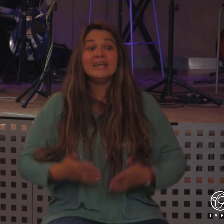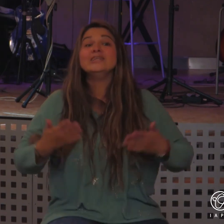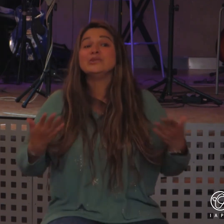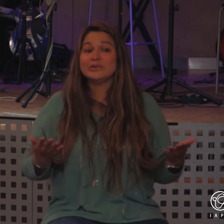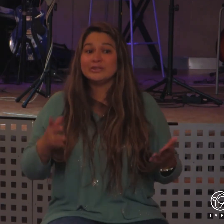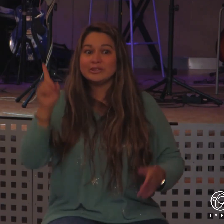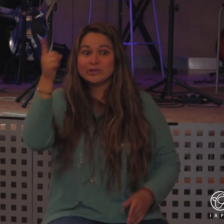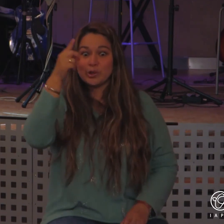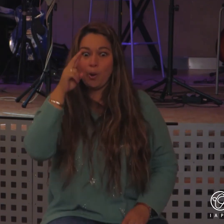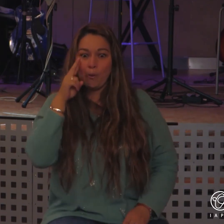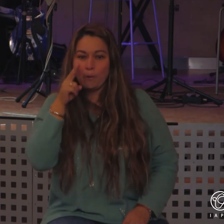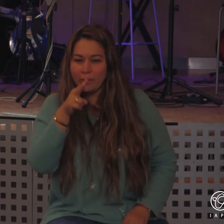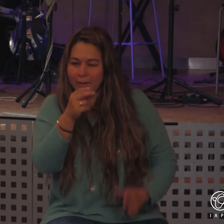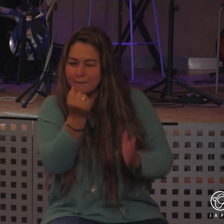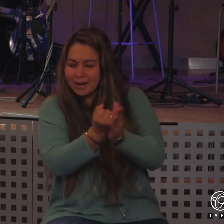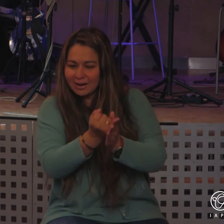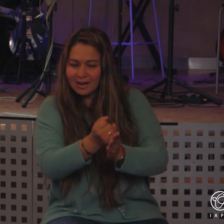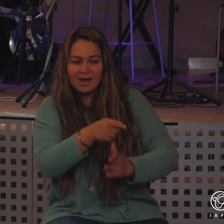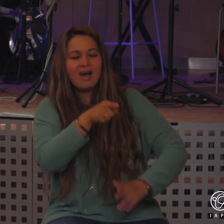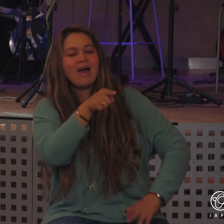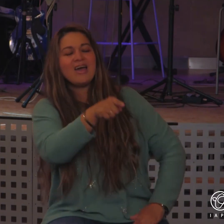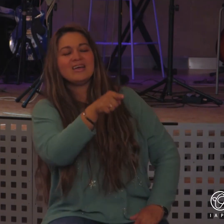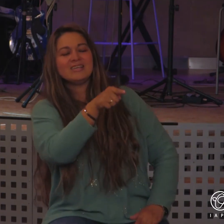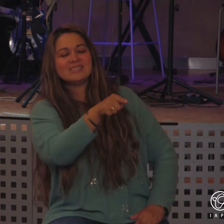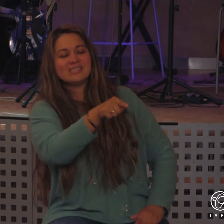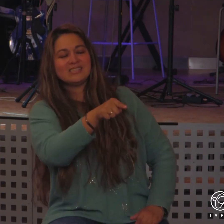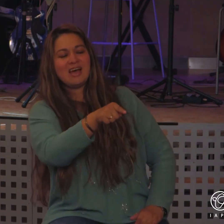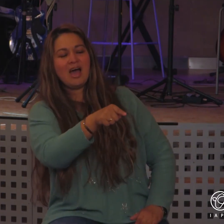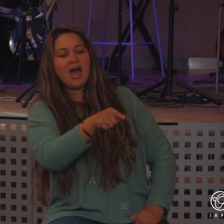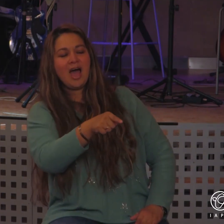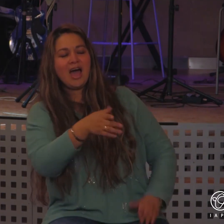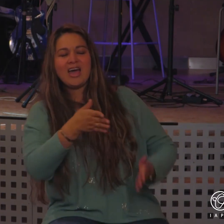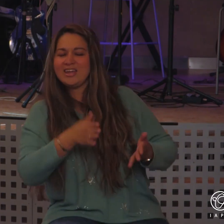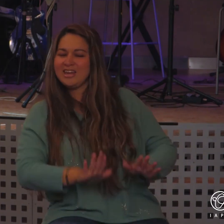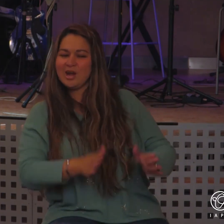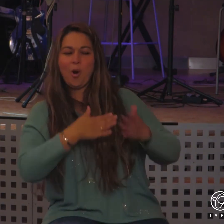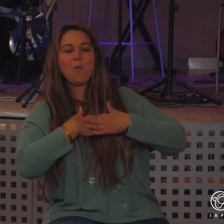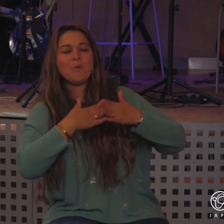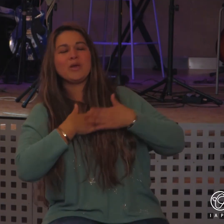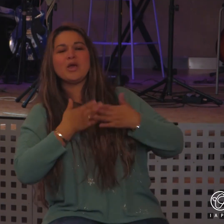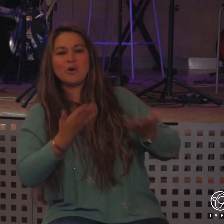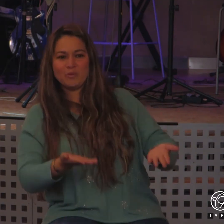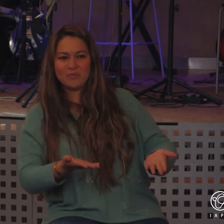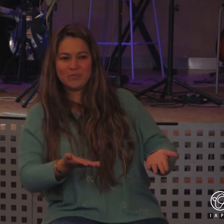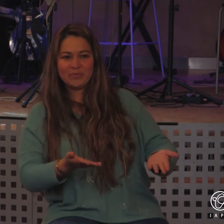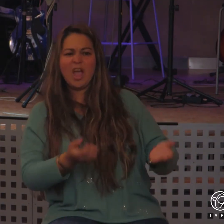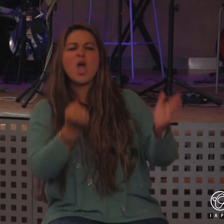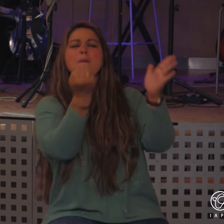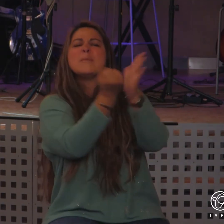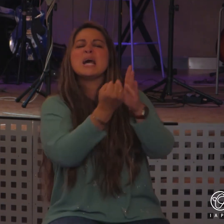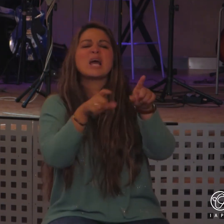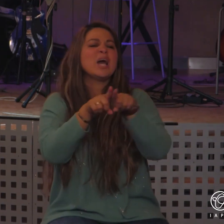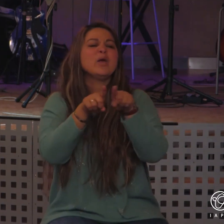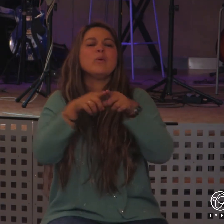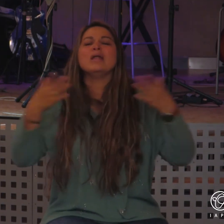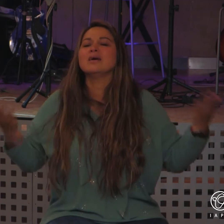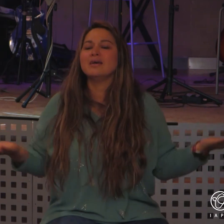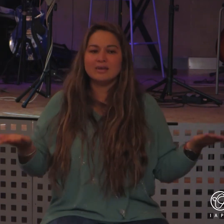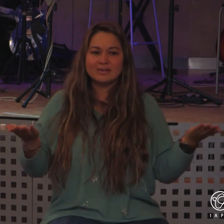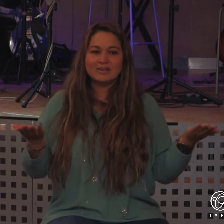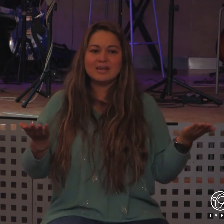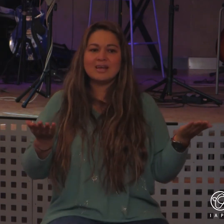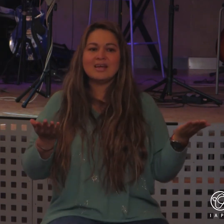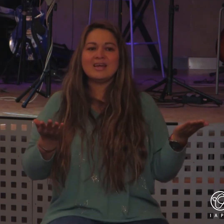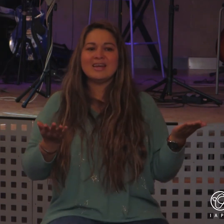suyo. ¿Sabes qué marcas ve? Ve la sangre de Cristo sobre nuestras vidas y sabe que somos